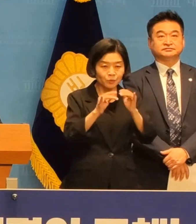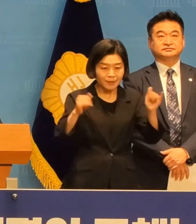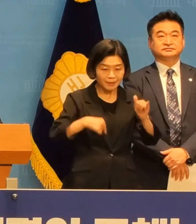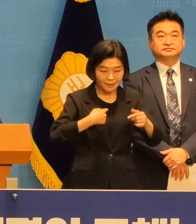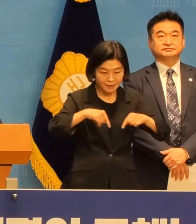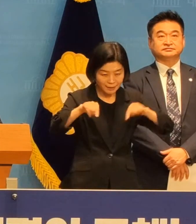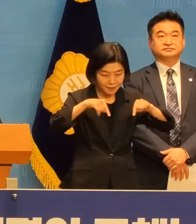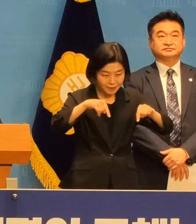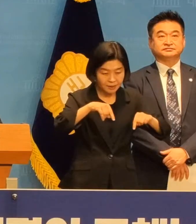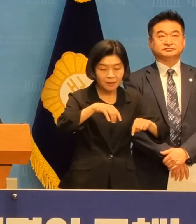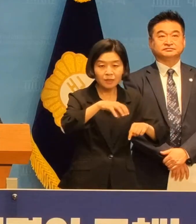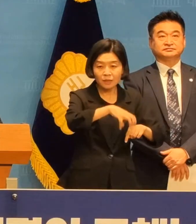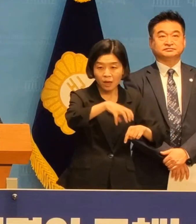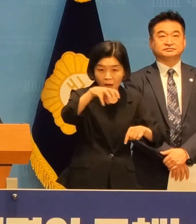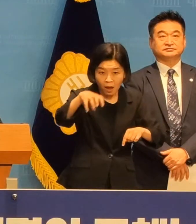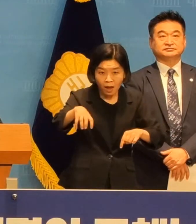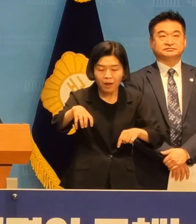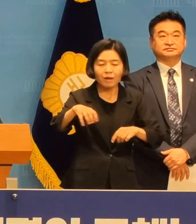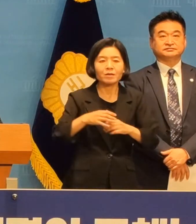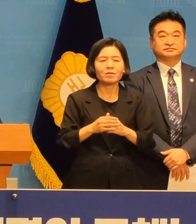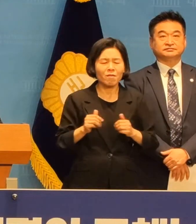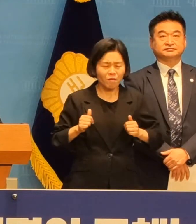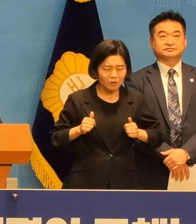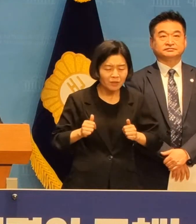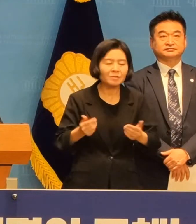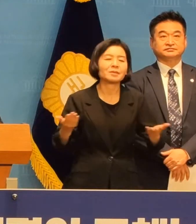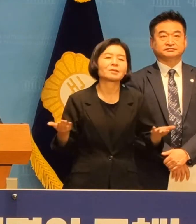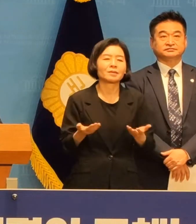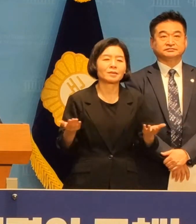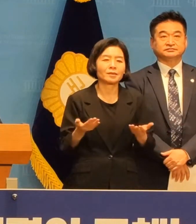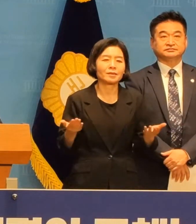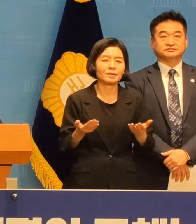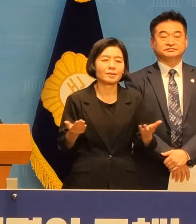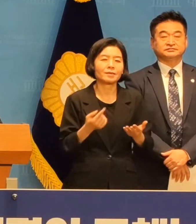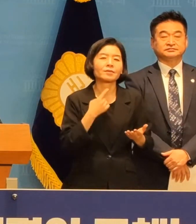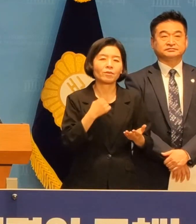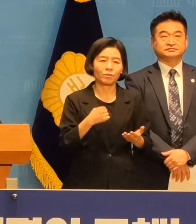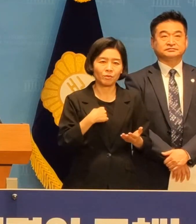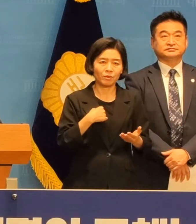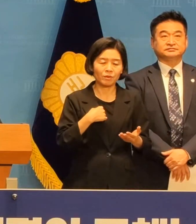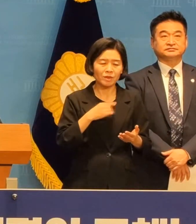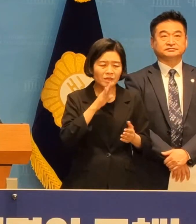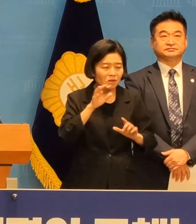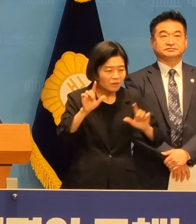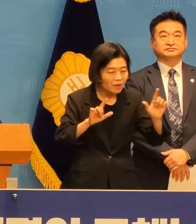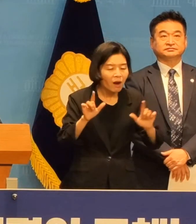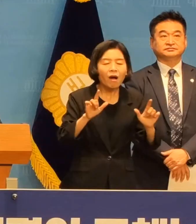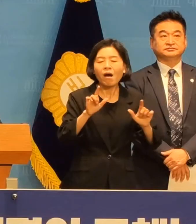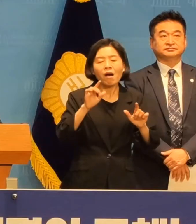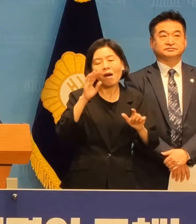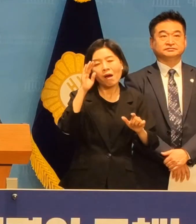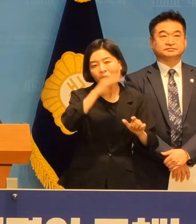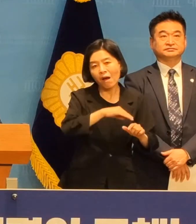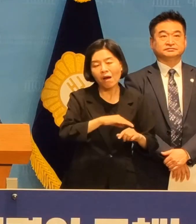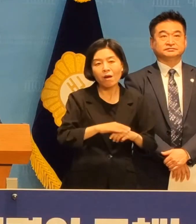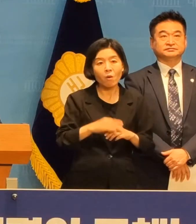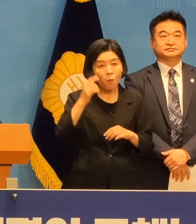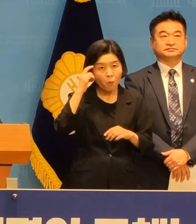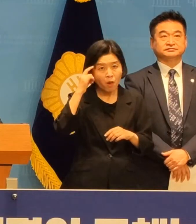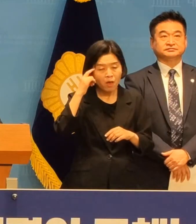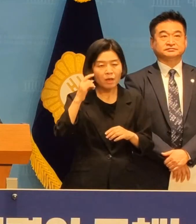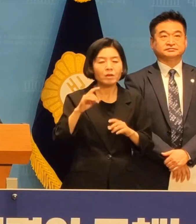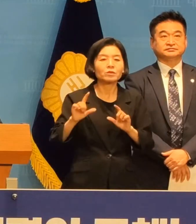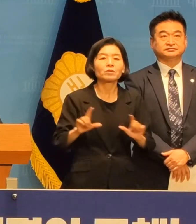현장에서 주민자치를 위해 열심히 일을 해왔지만 현장은 녹록하지 않았습니다. 그것은 주민자치 기본법이